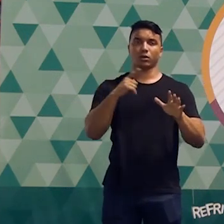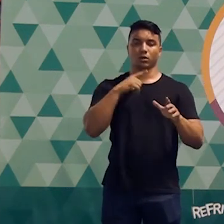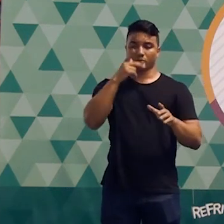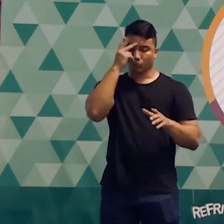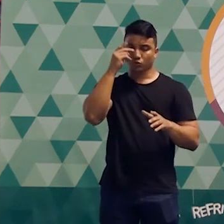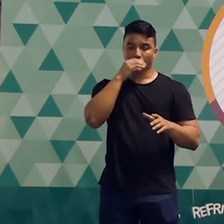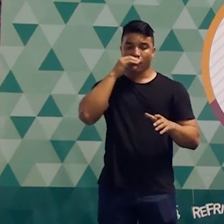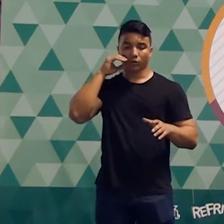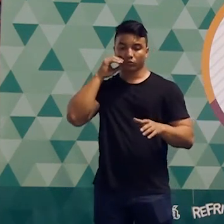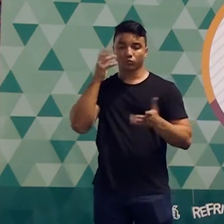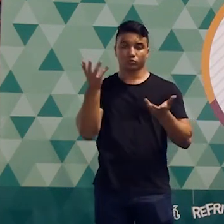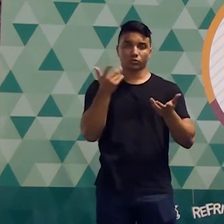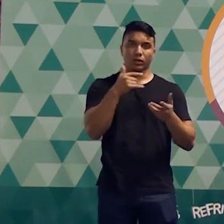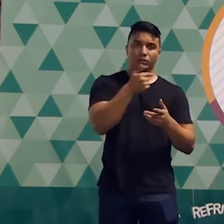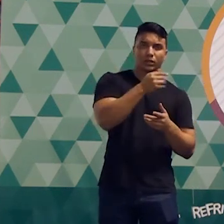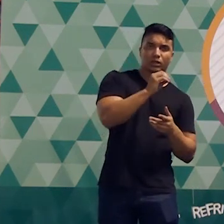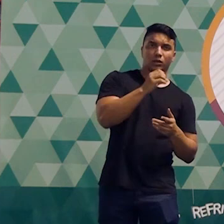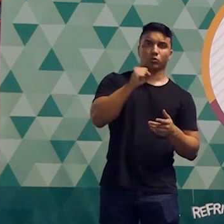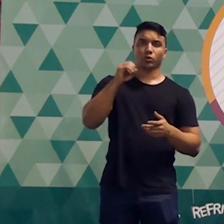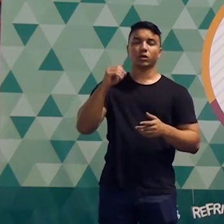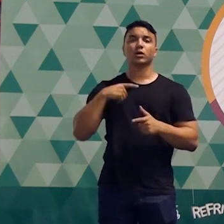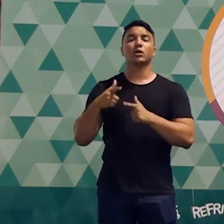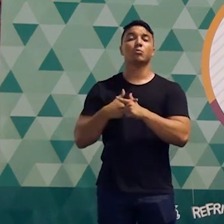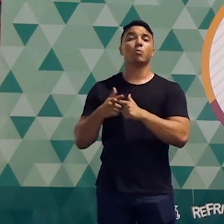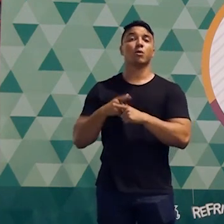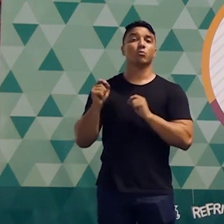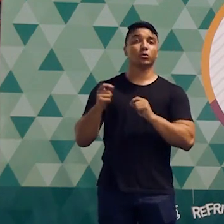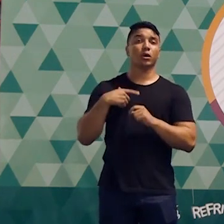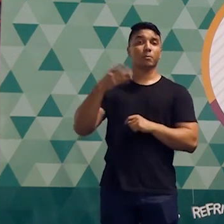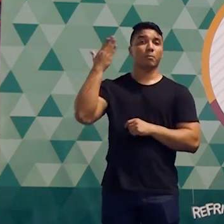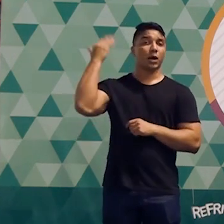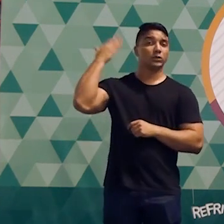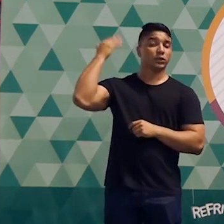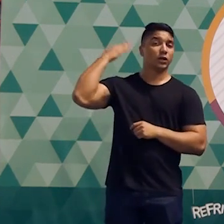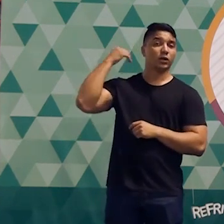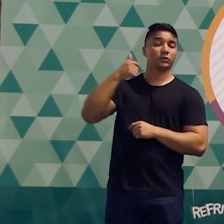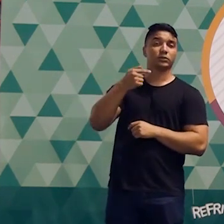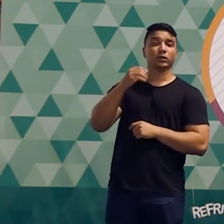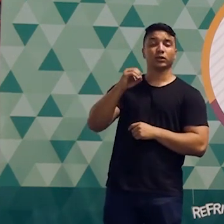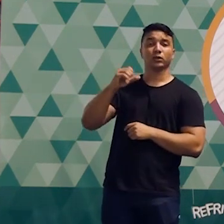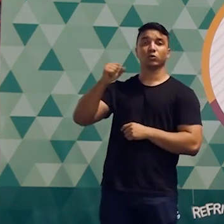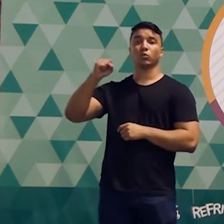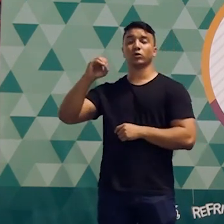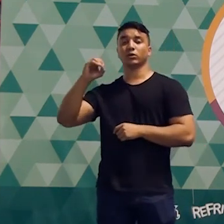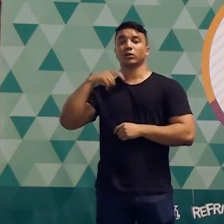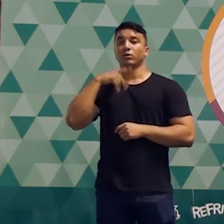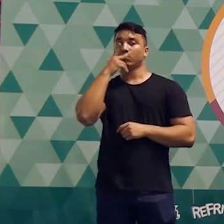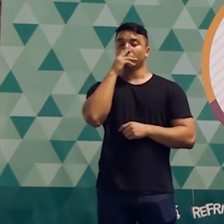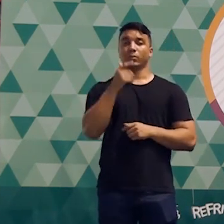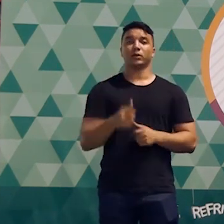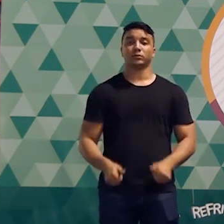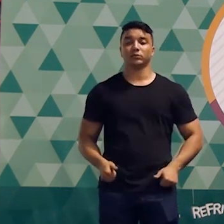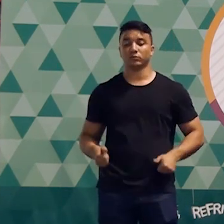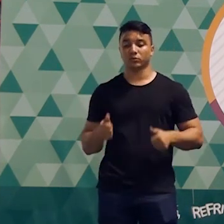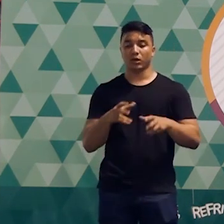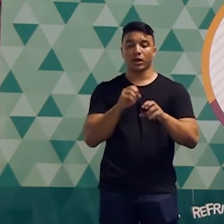que é adulto hoje é de 70, 80. Qual é o grande problema? O Brasil das décadas de 70 e 80 investia menos do que hoje na educação,